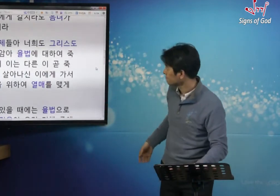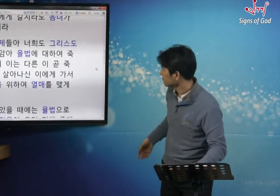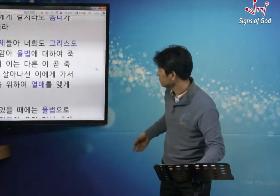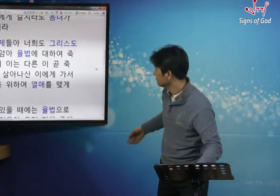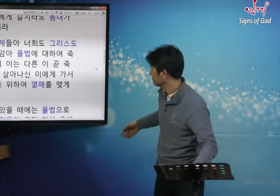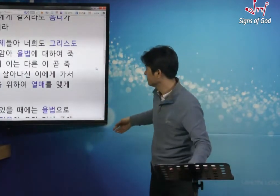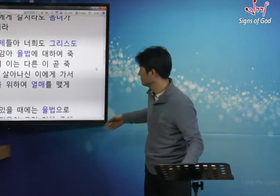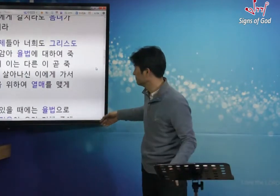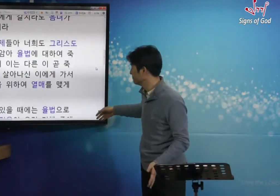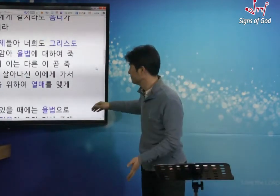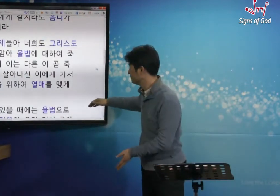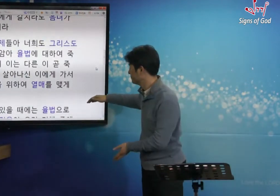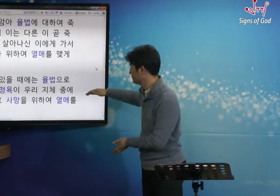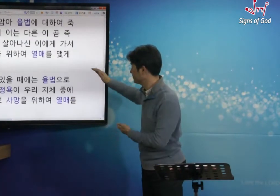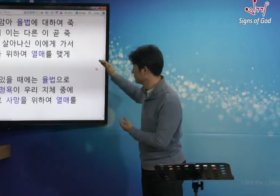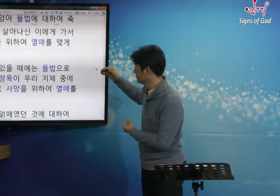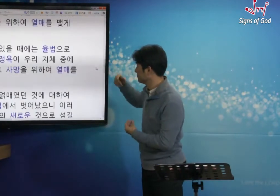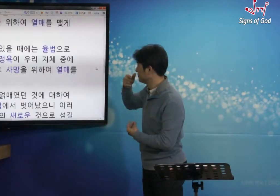하셨다라는 것이죠.